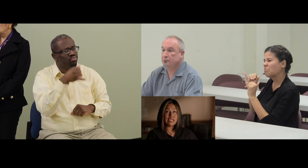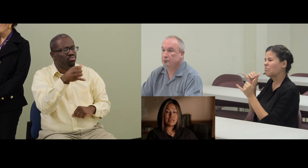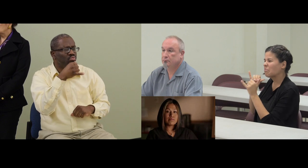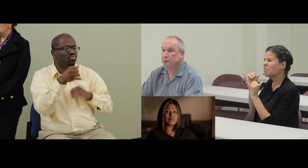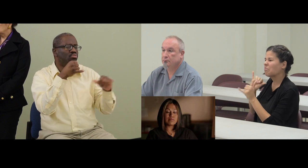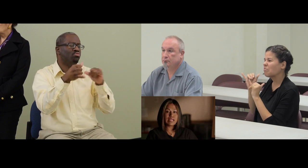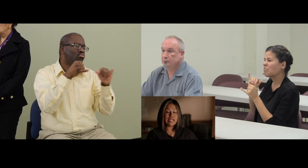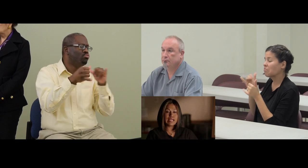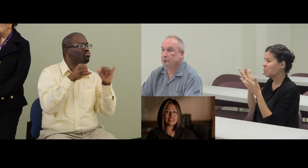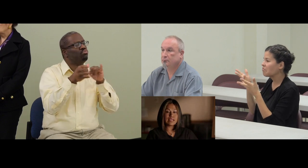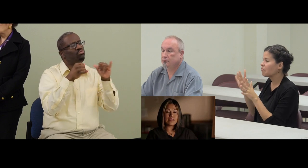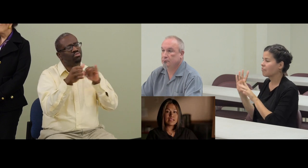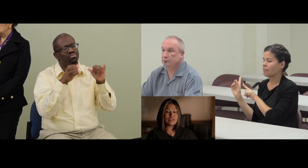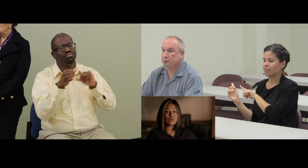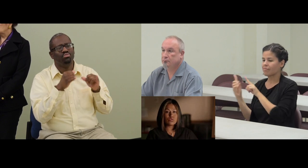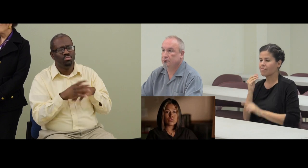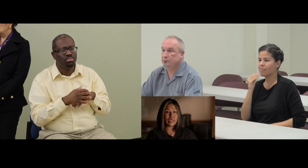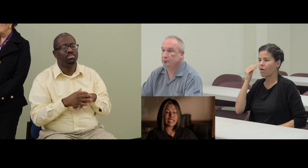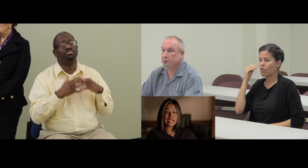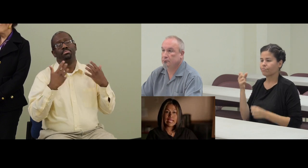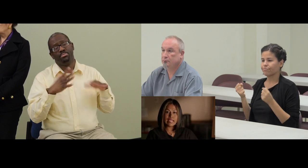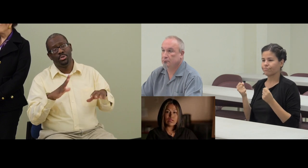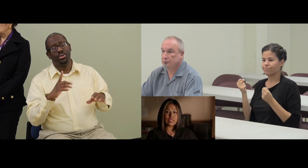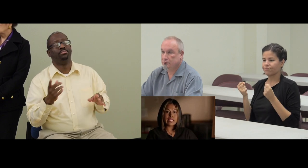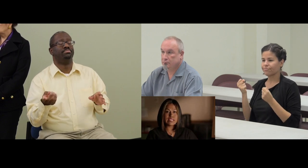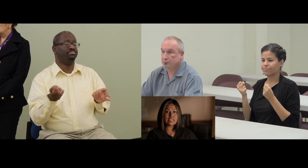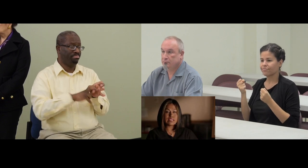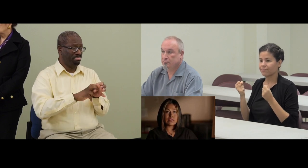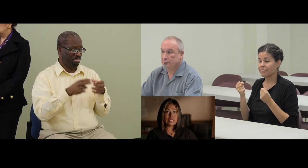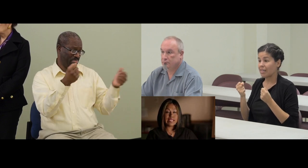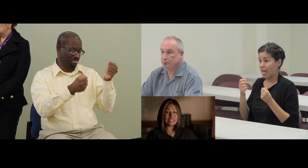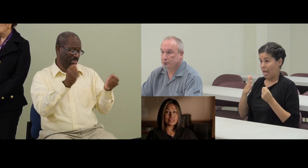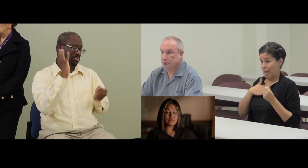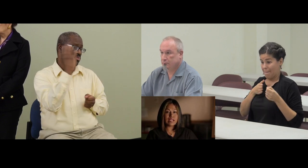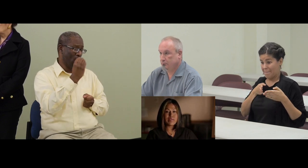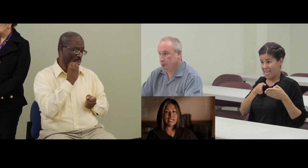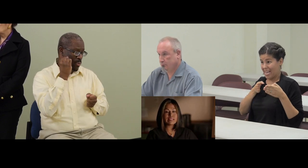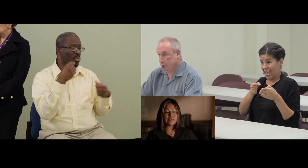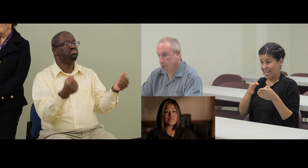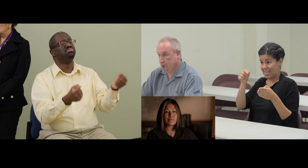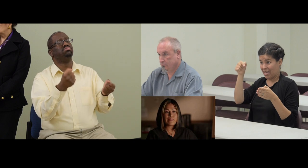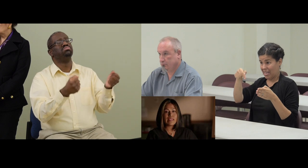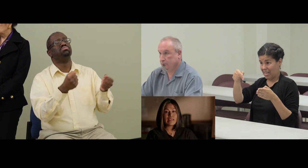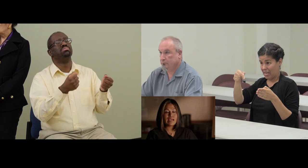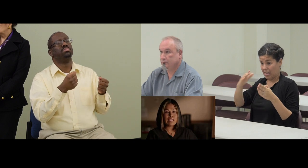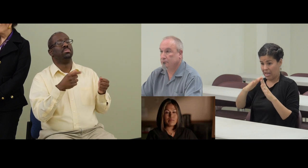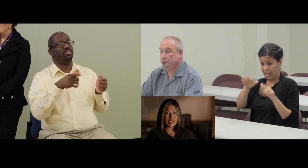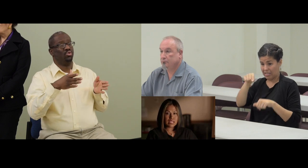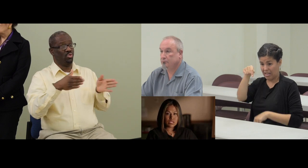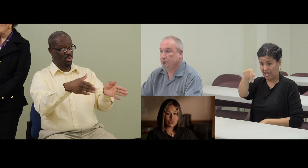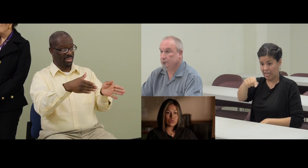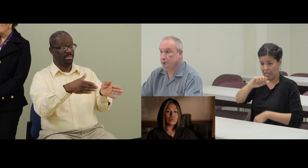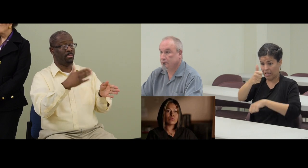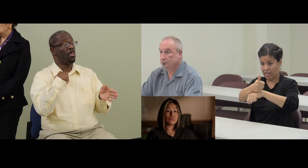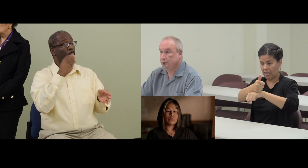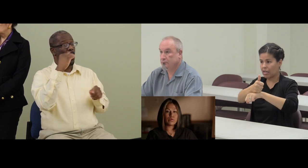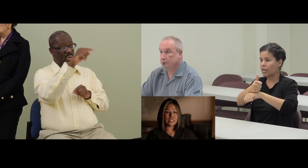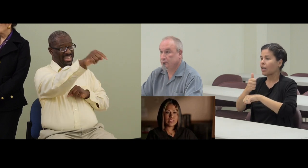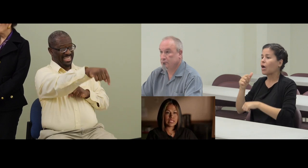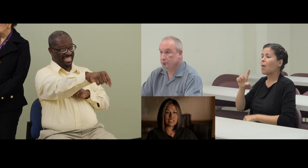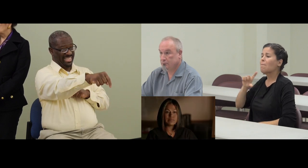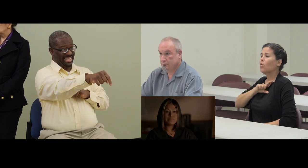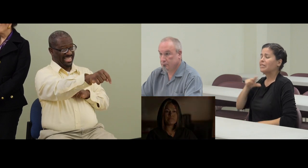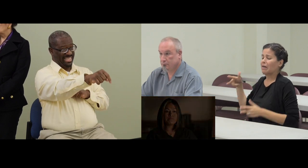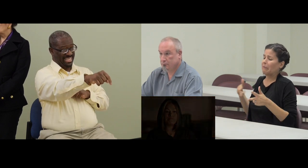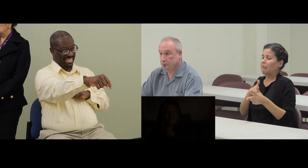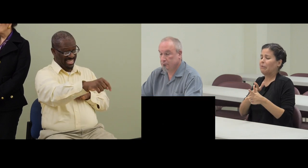seguí para la casa justo en la calle donde donde es para mi casa ahí me arrestó un